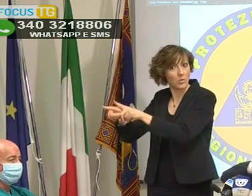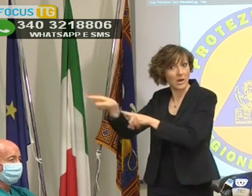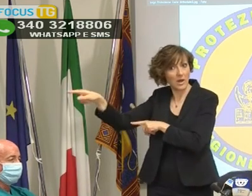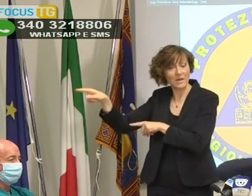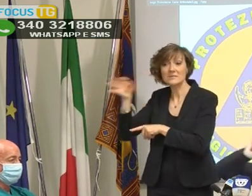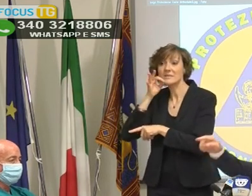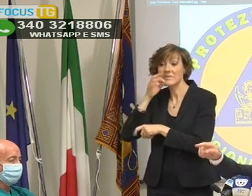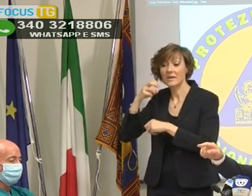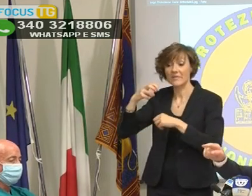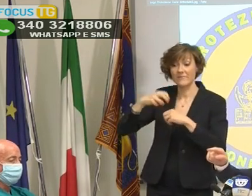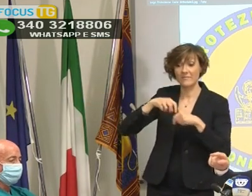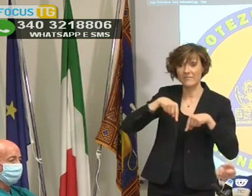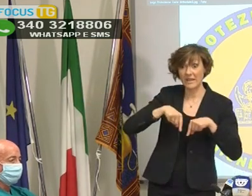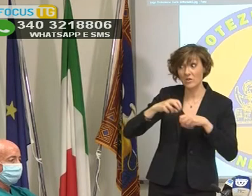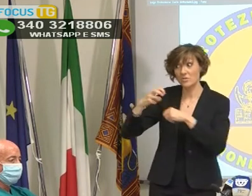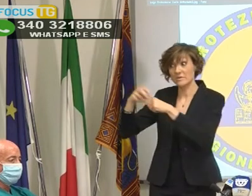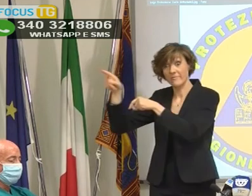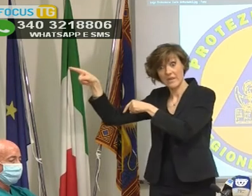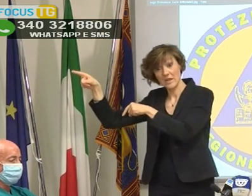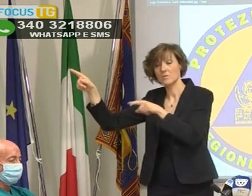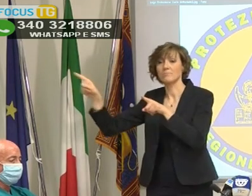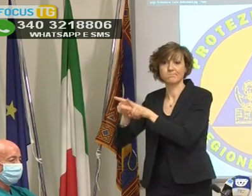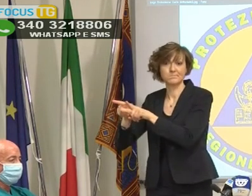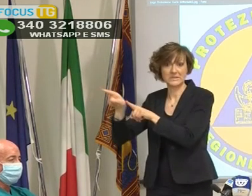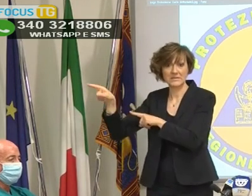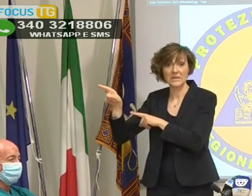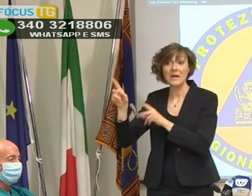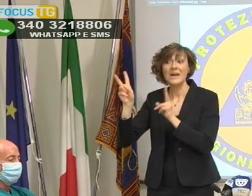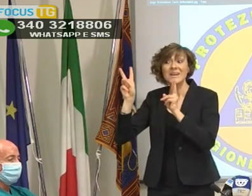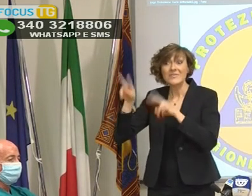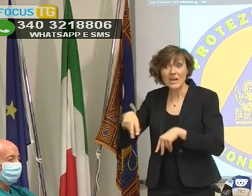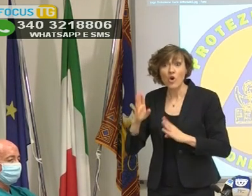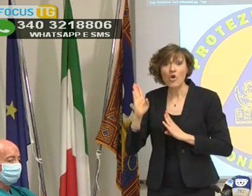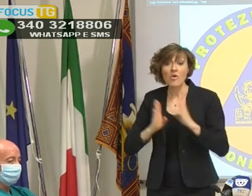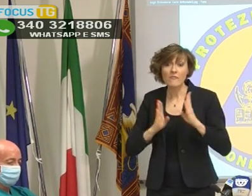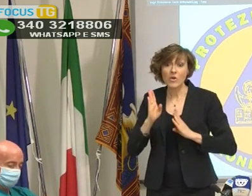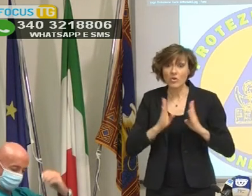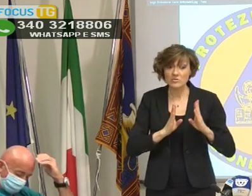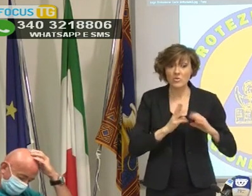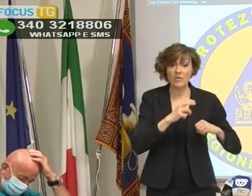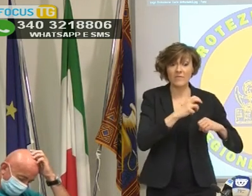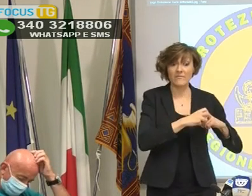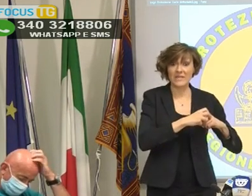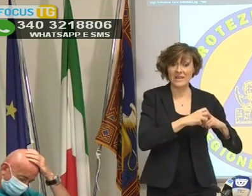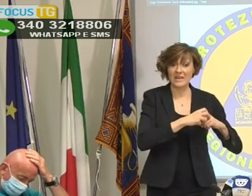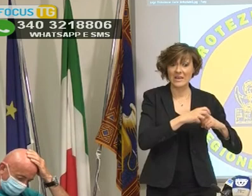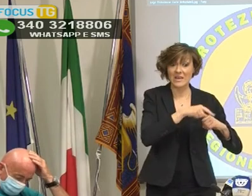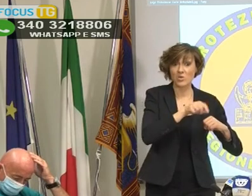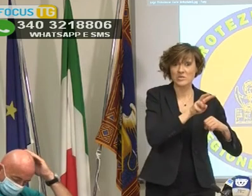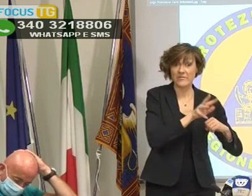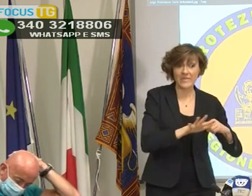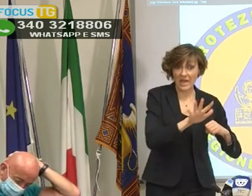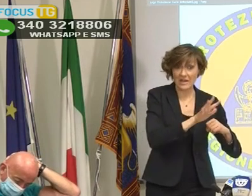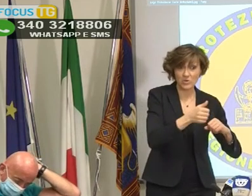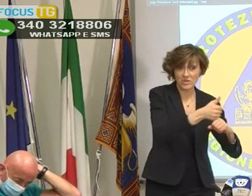tra loro e uguali a quello in Serbia, ben diversi dai virus finora isolati in Veneto e